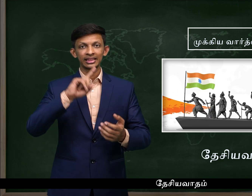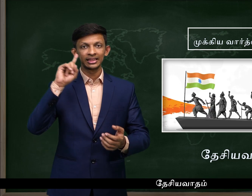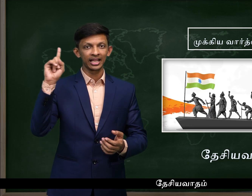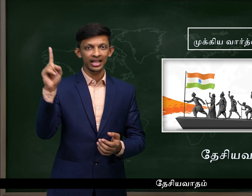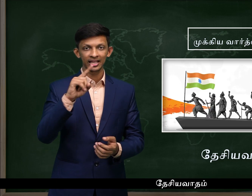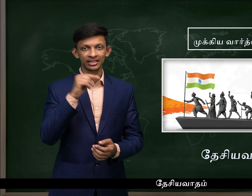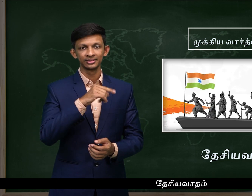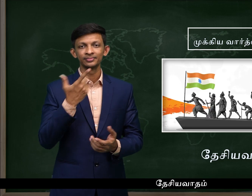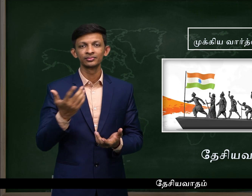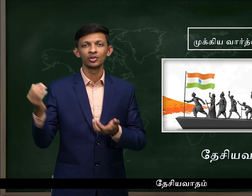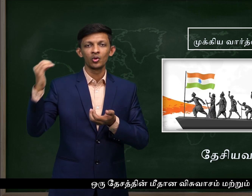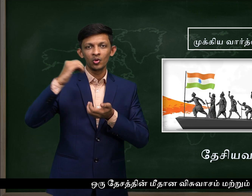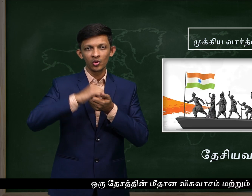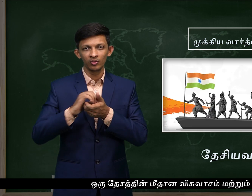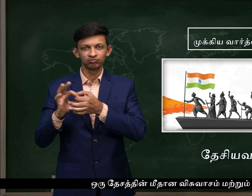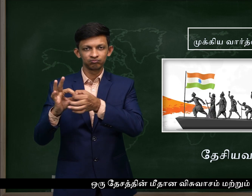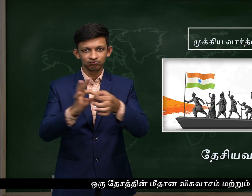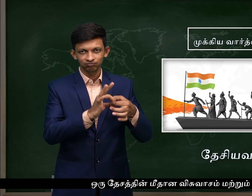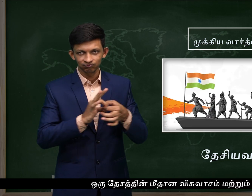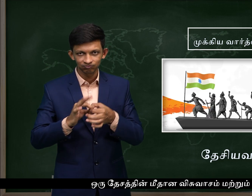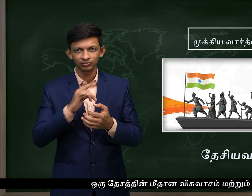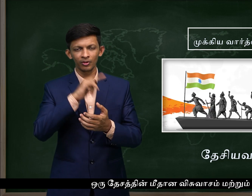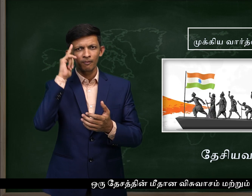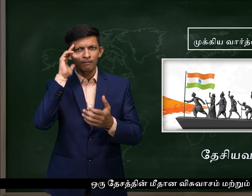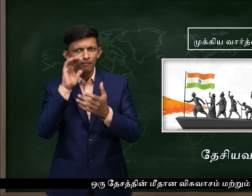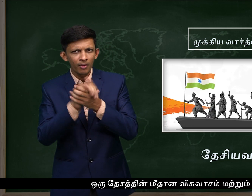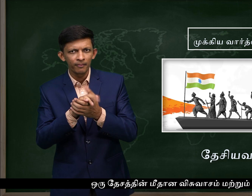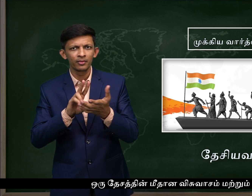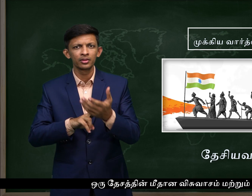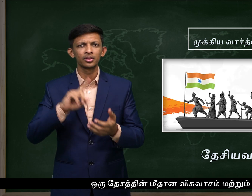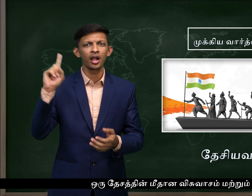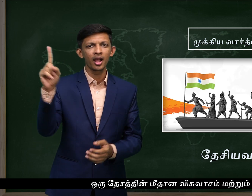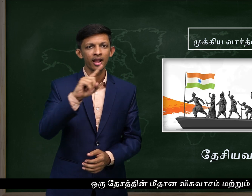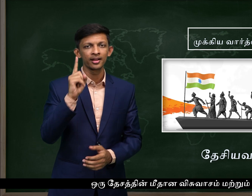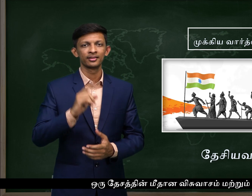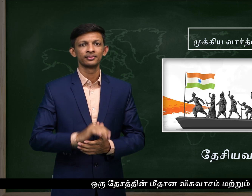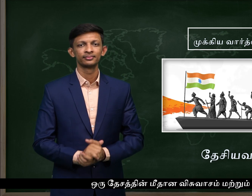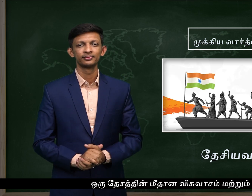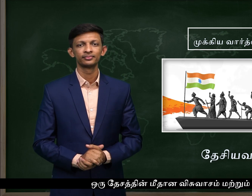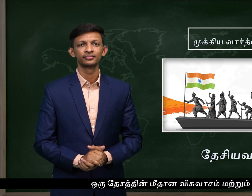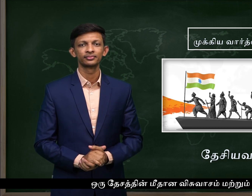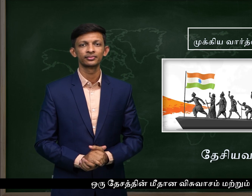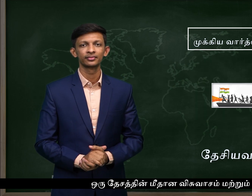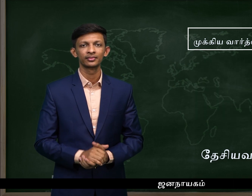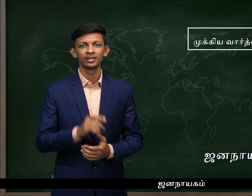தேசியவாதம், ஒரு தேசத்தின் மீதான விசுவாசம் மற்றும் பக்தி.